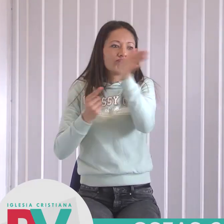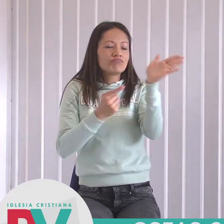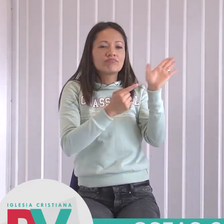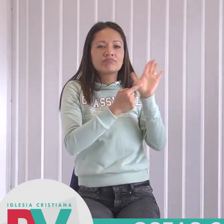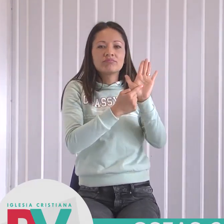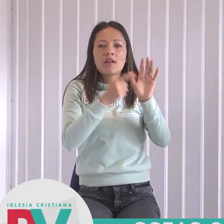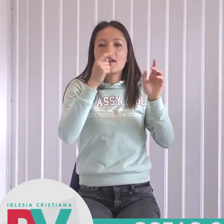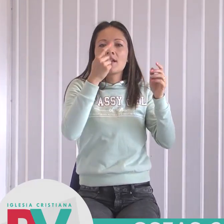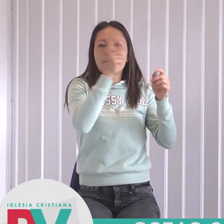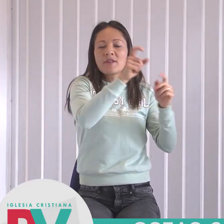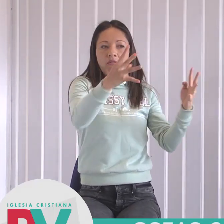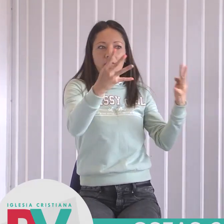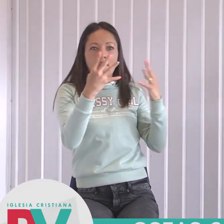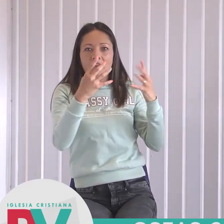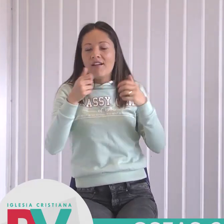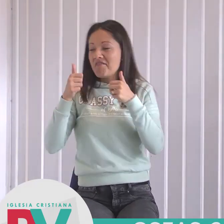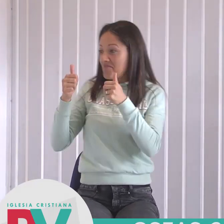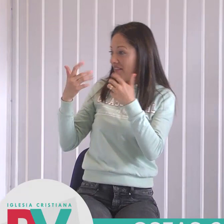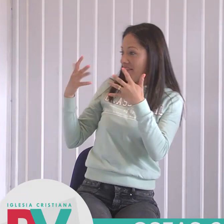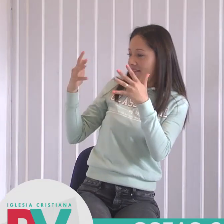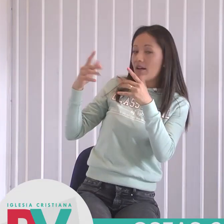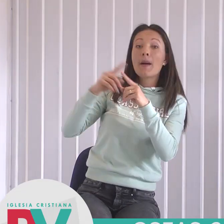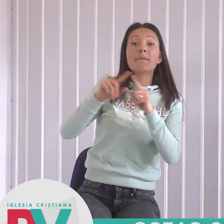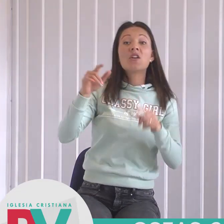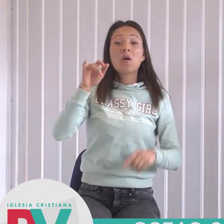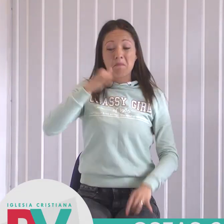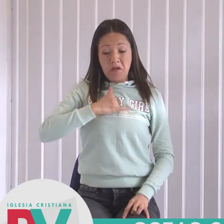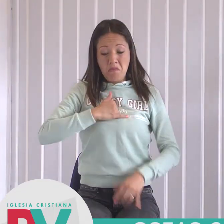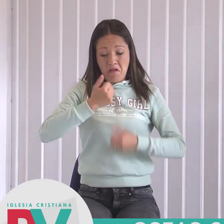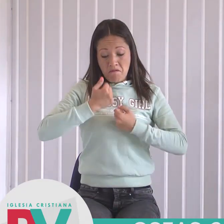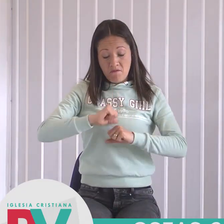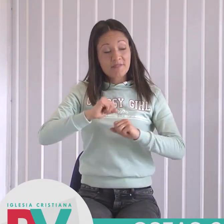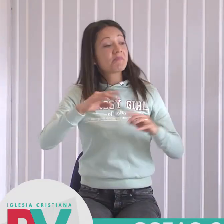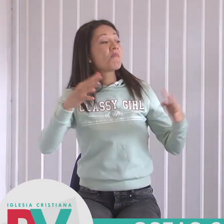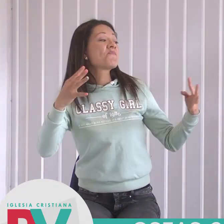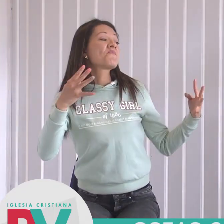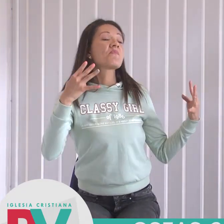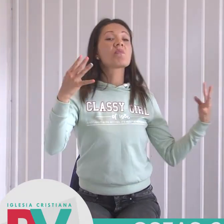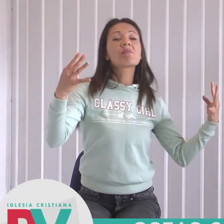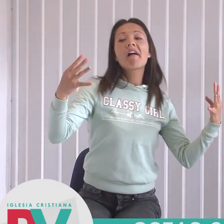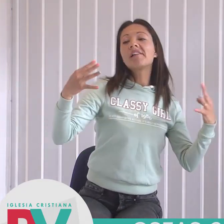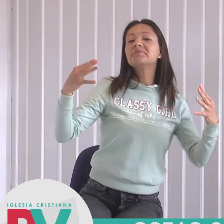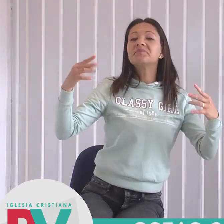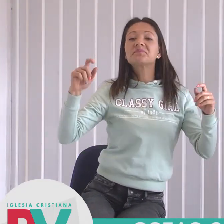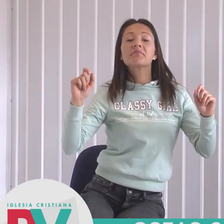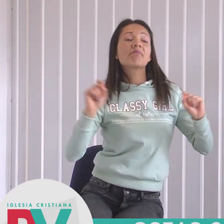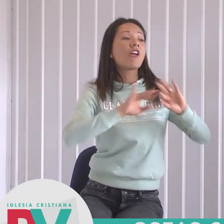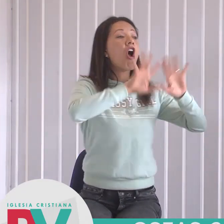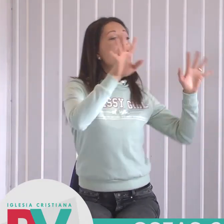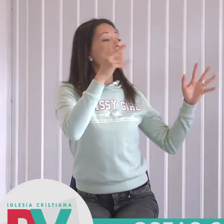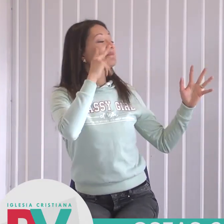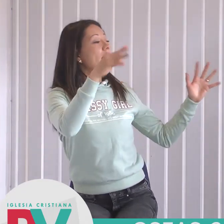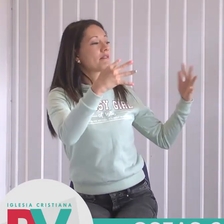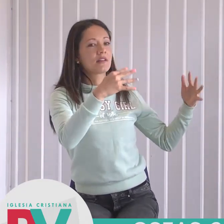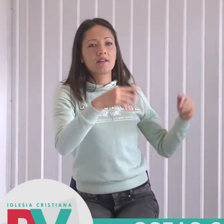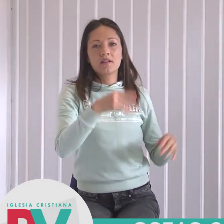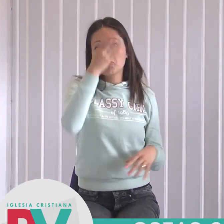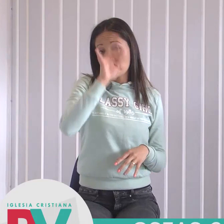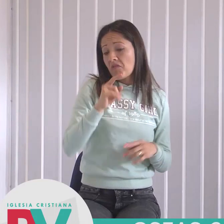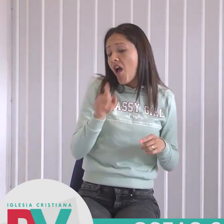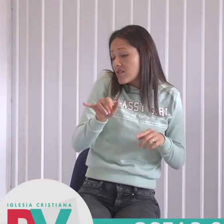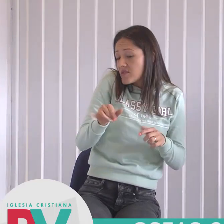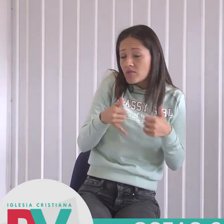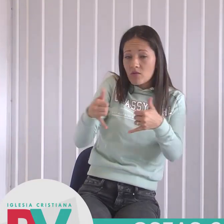en público. Pero al que se quiere hacer recompensar en público, al que busca la recompensa en público, ¿qué le dice el Señor? Esa es su